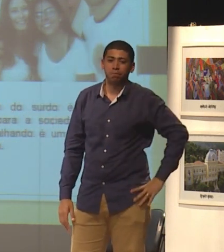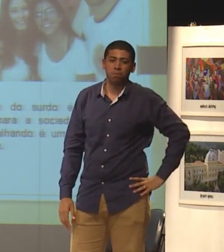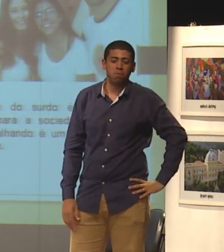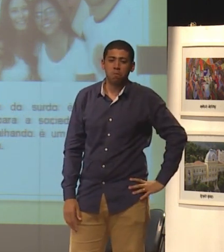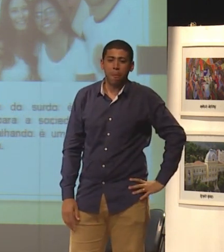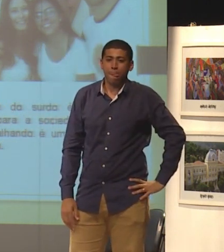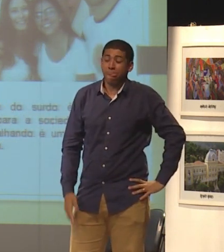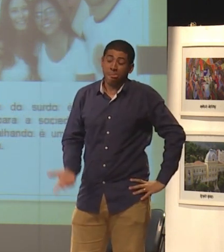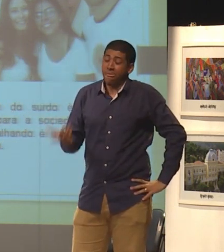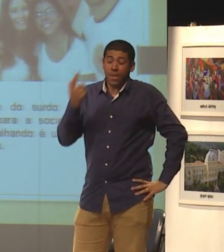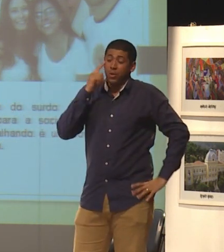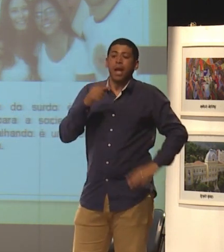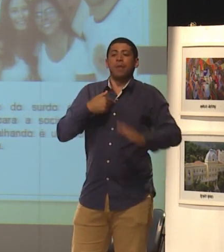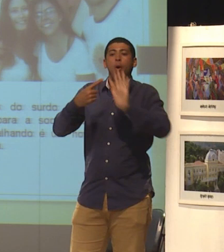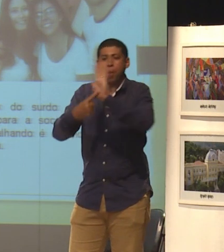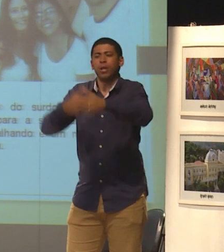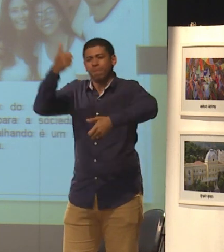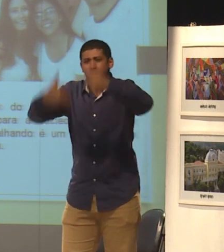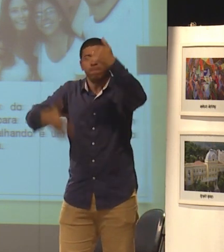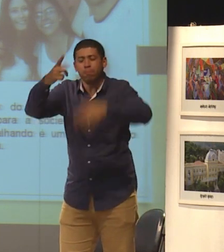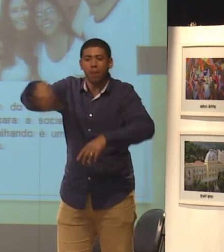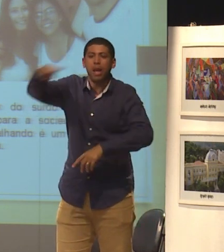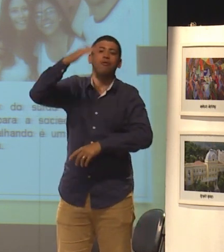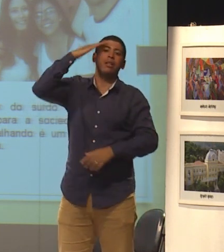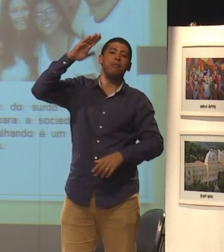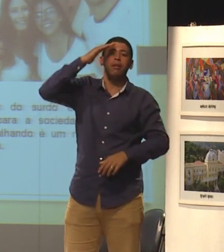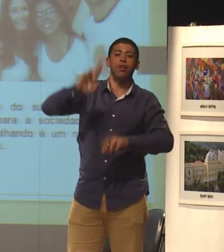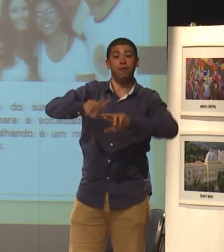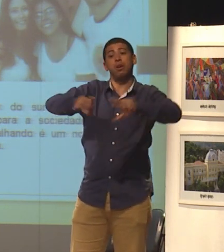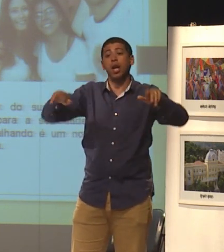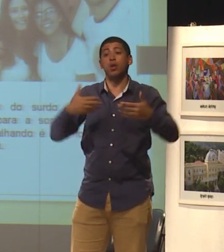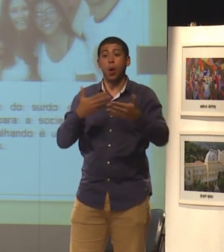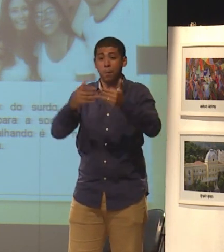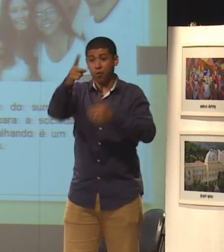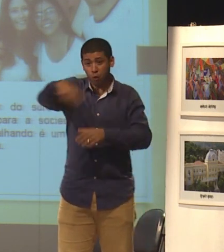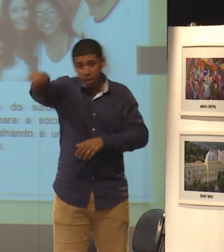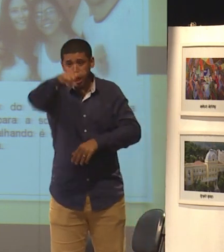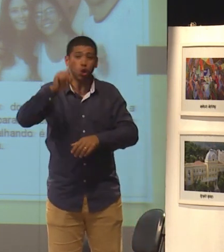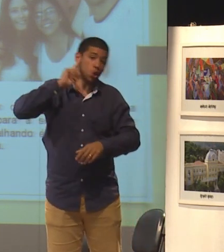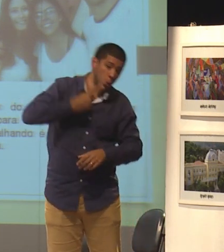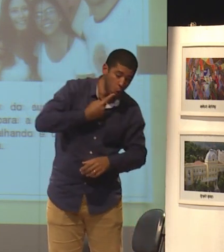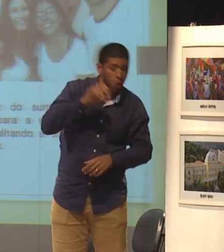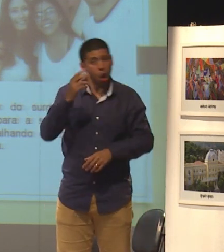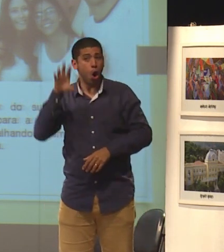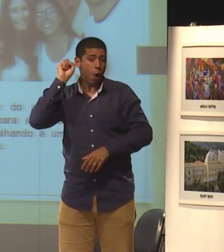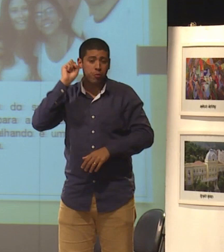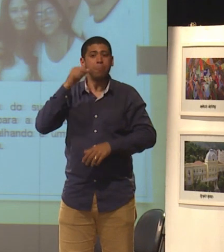adianta. Não adianta. Então, eu mostrei e expliquei para as pessoas sobre essas diferenças. Então, eu queria que vocês